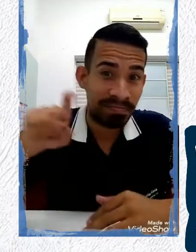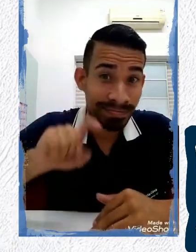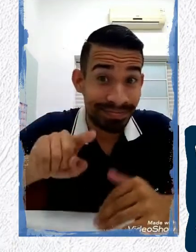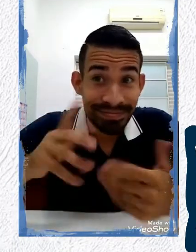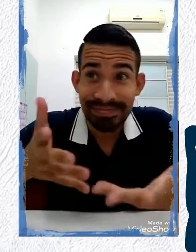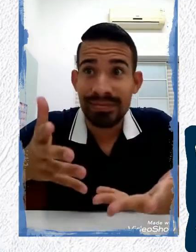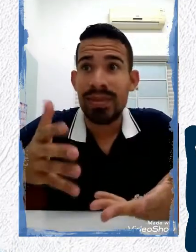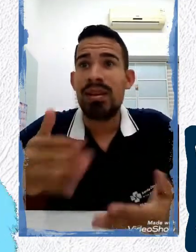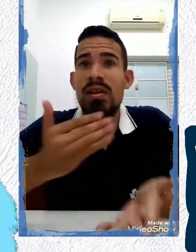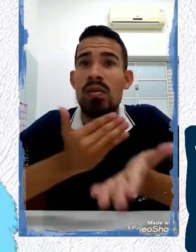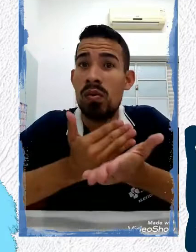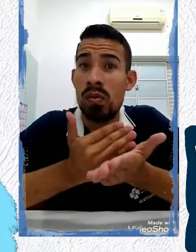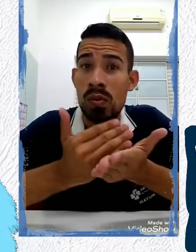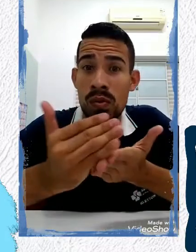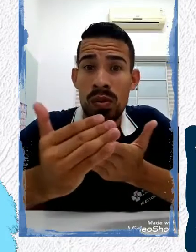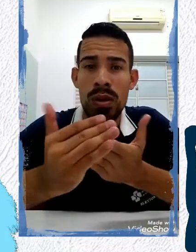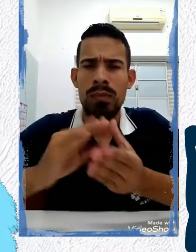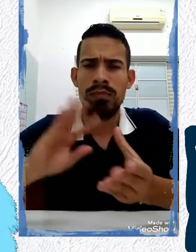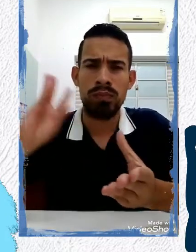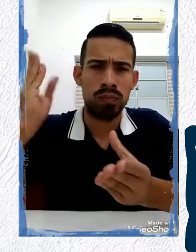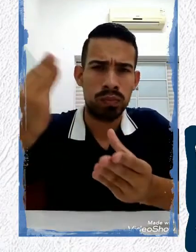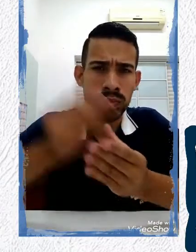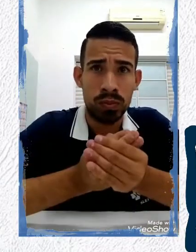um intérprete de Libras na igreja.